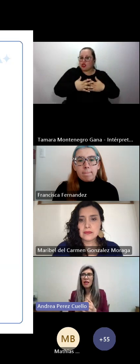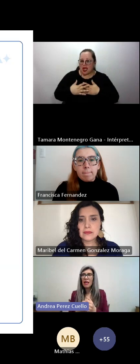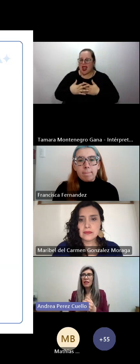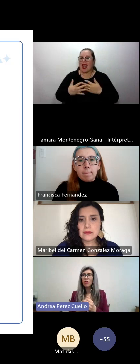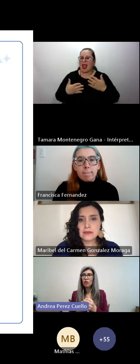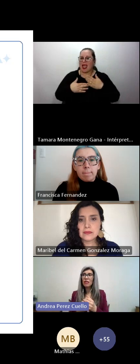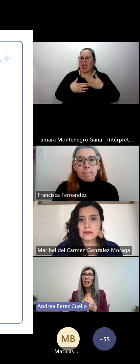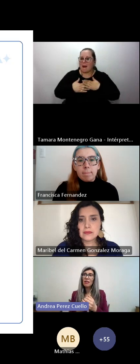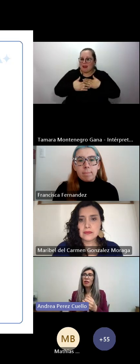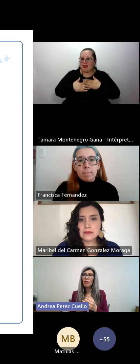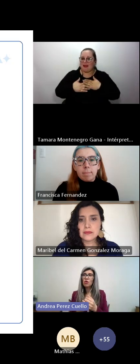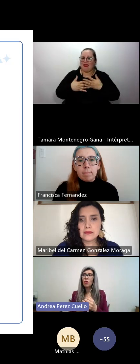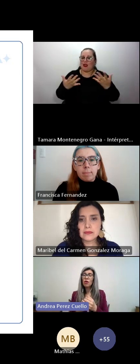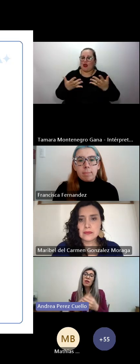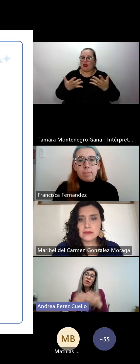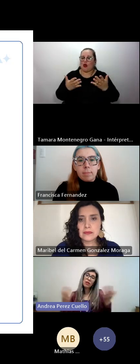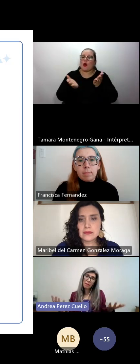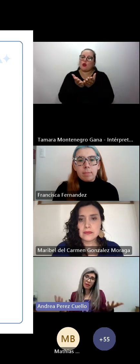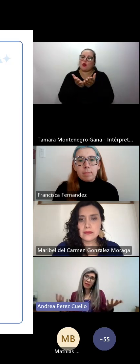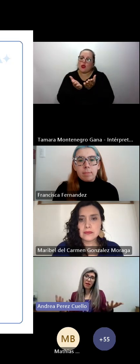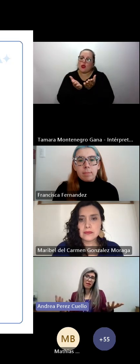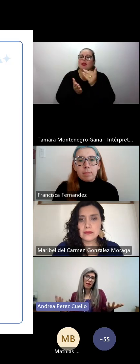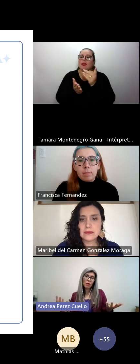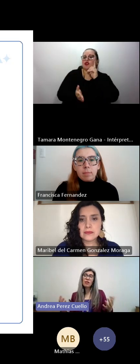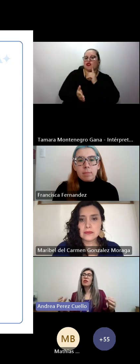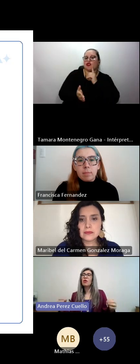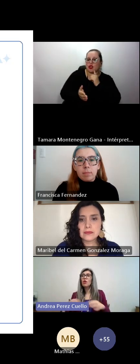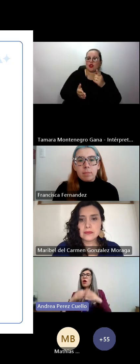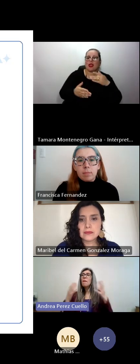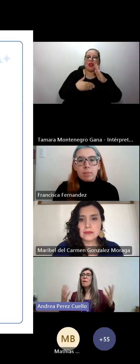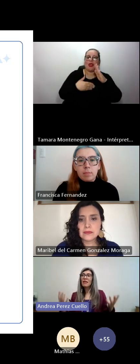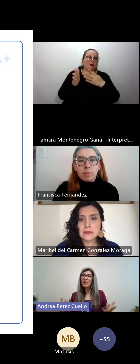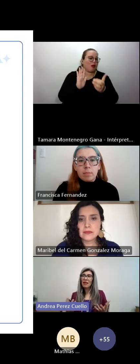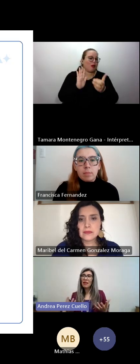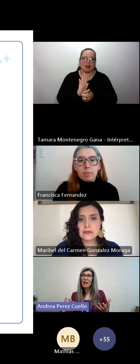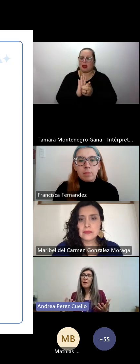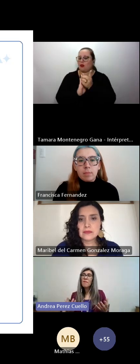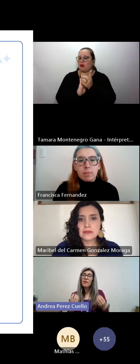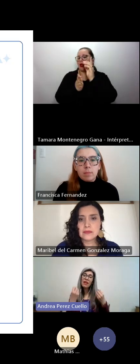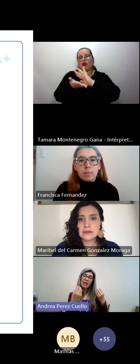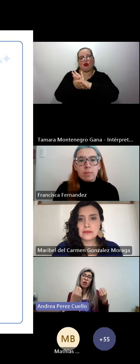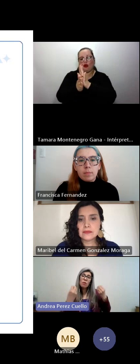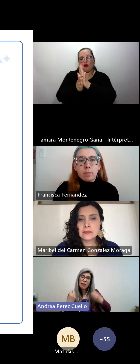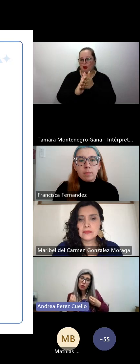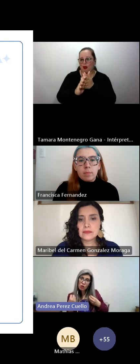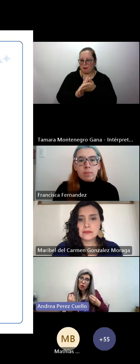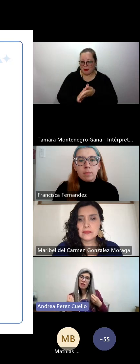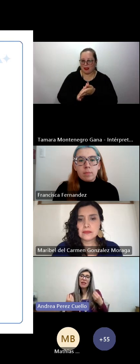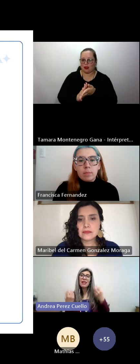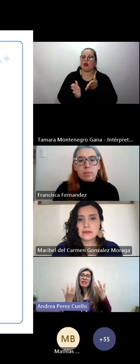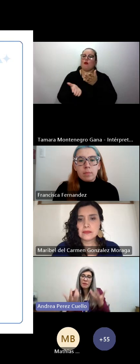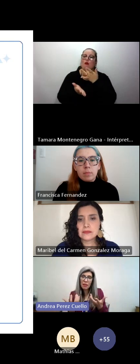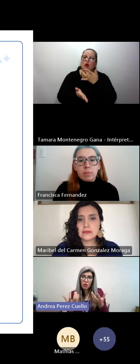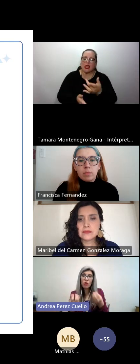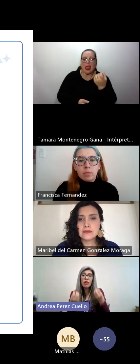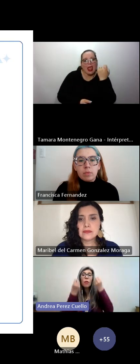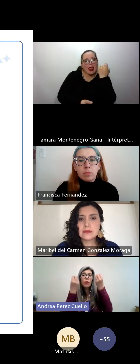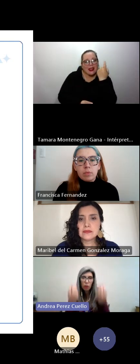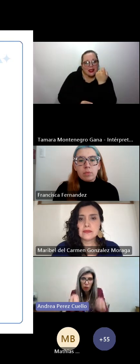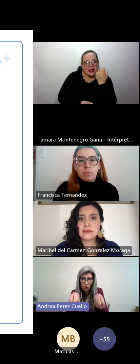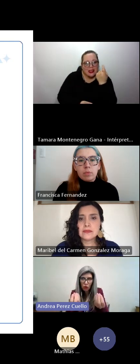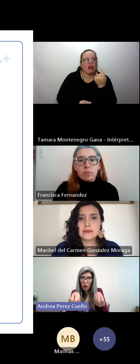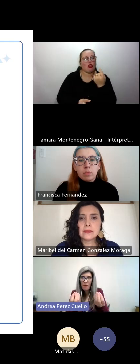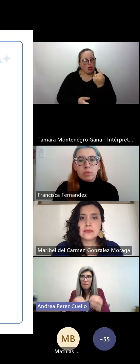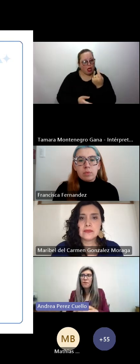afectivo en las estudiantes sordas, que finalmente va a llevar a un desarrollo más integral desde la comprensión, desde la aceptación